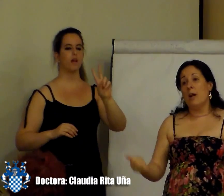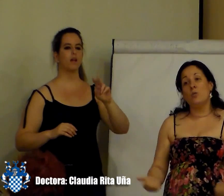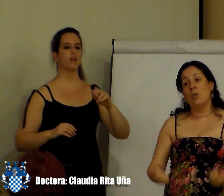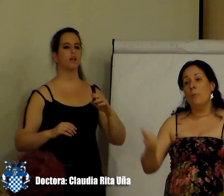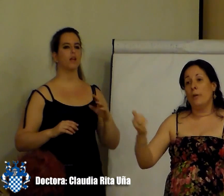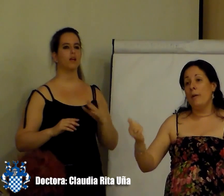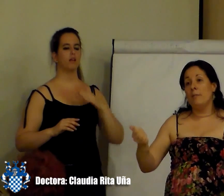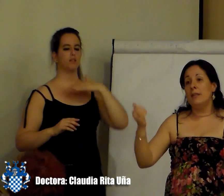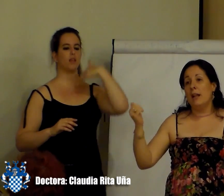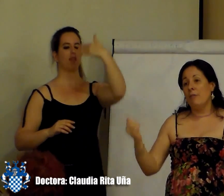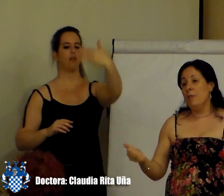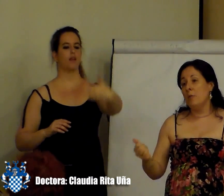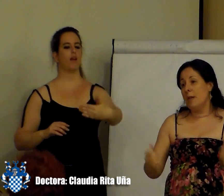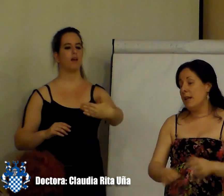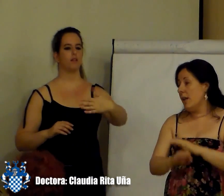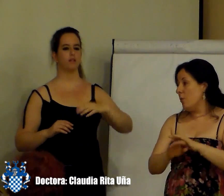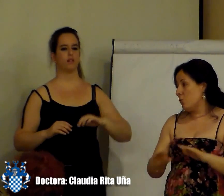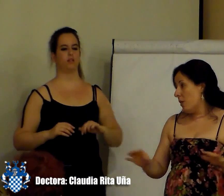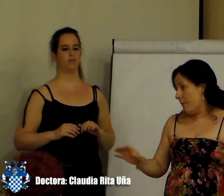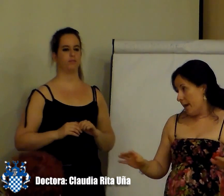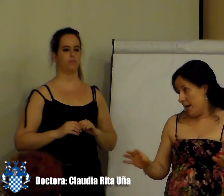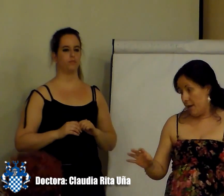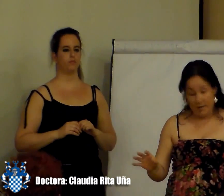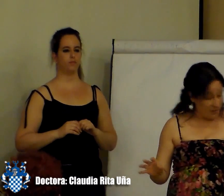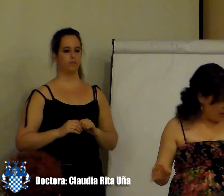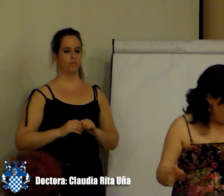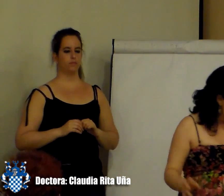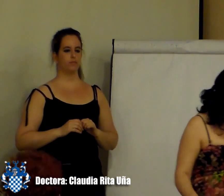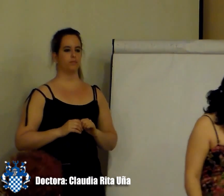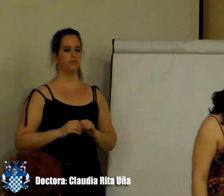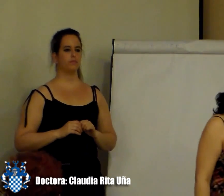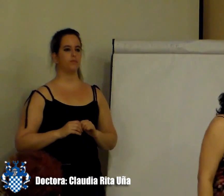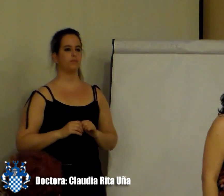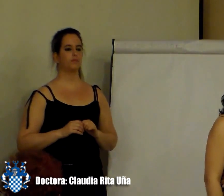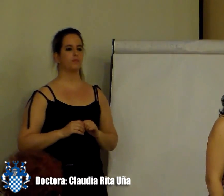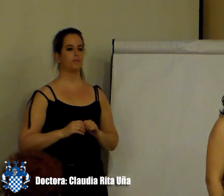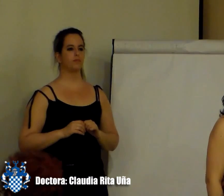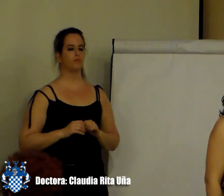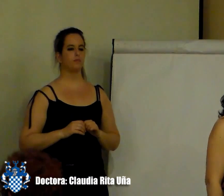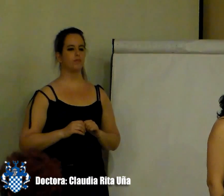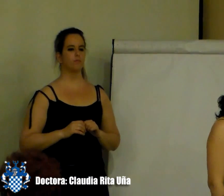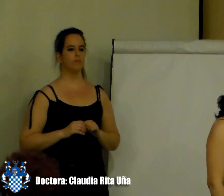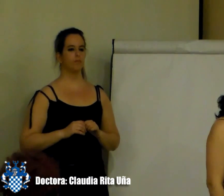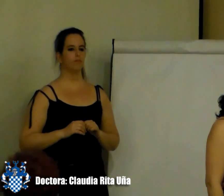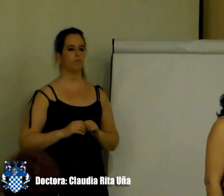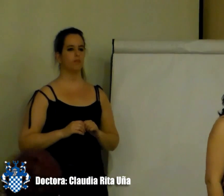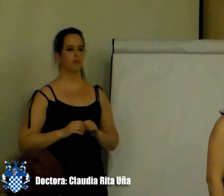que les causó probablemente la fibromialgia no ayuda para nada, ¿sí? Así